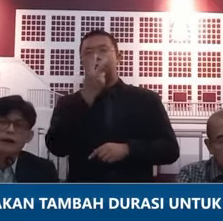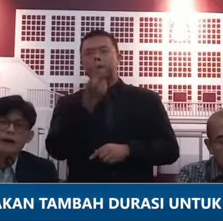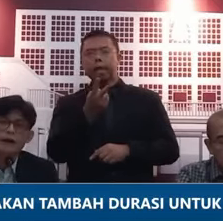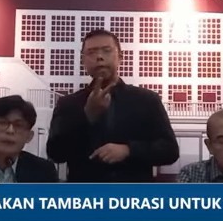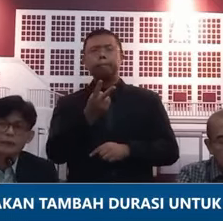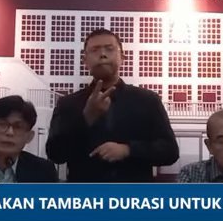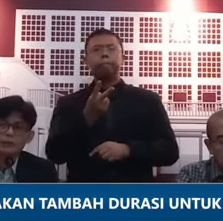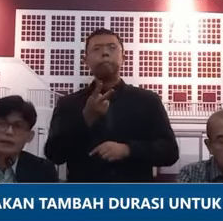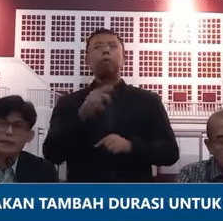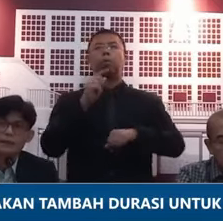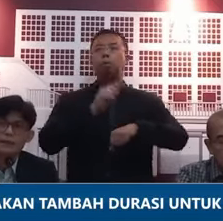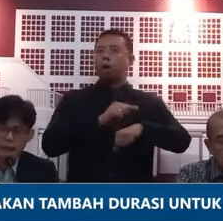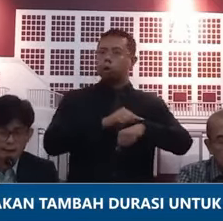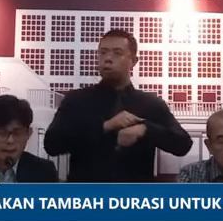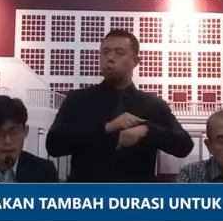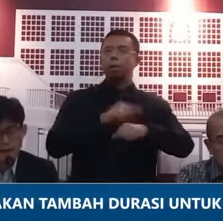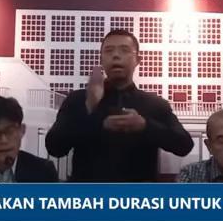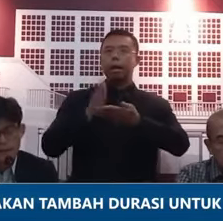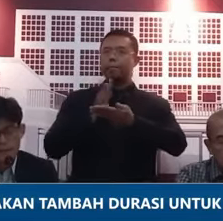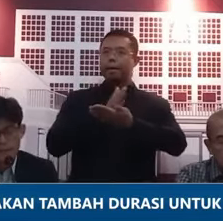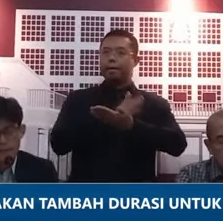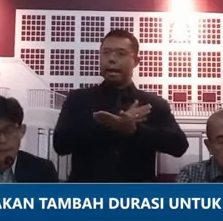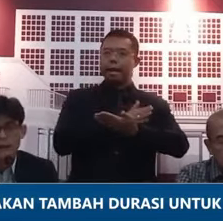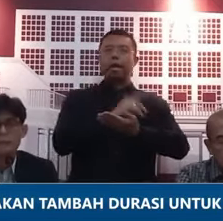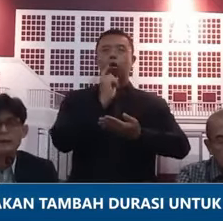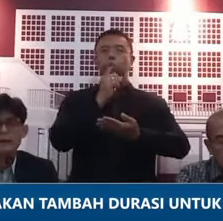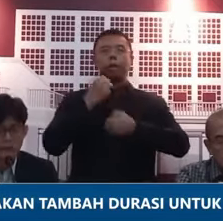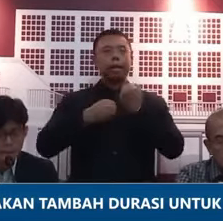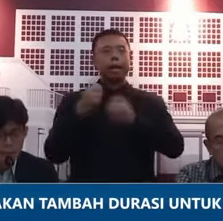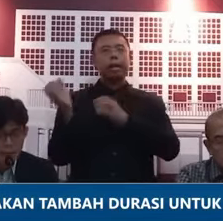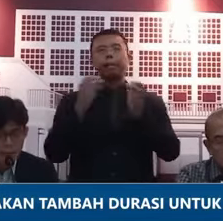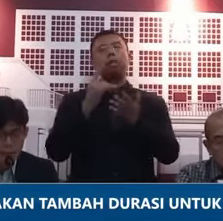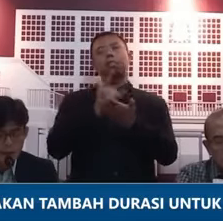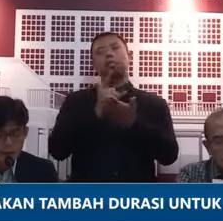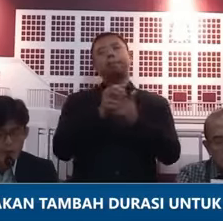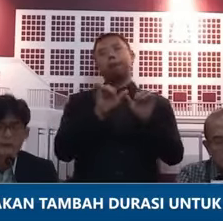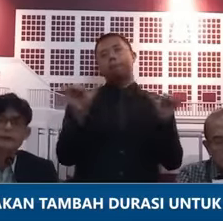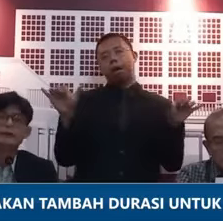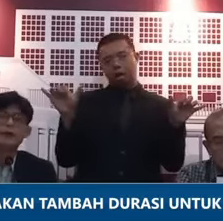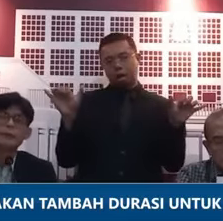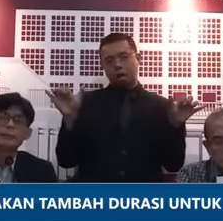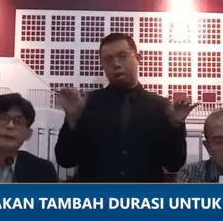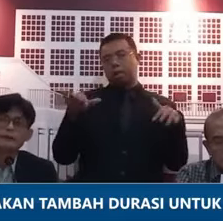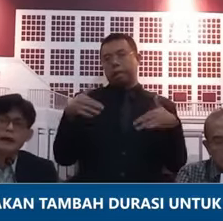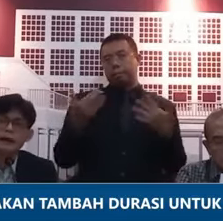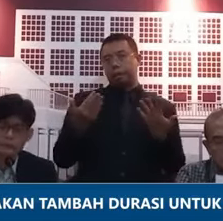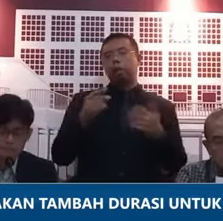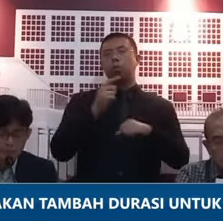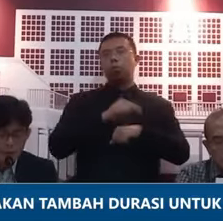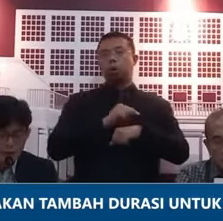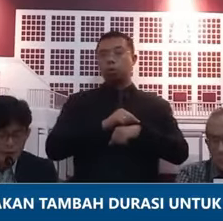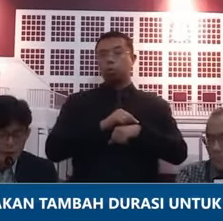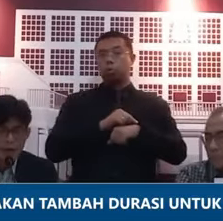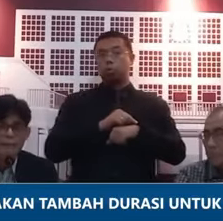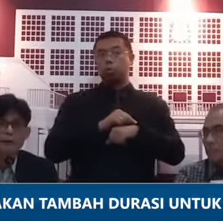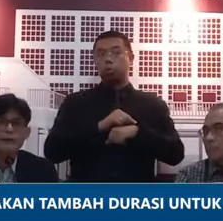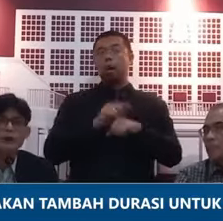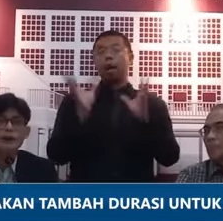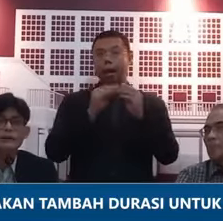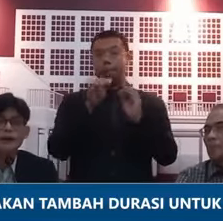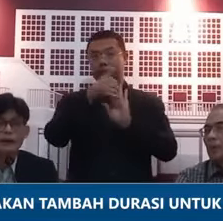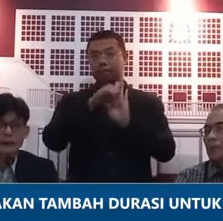kandidat dan KPWRI. Pasalnya, ada kebutuhan dari para kandidat untuk menyampaikan visi, misi, dan program kerja. Durasi